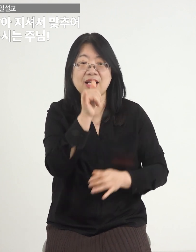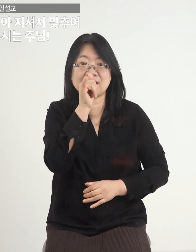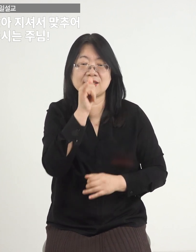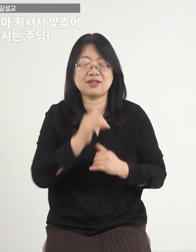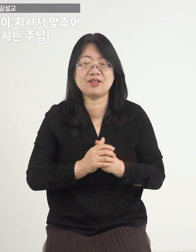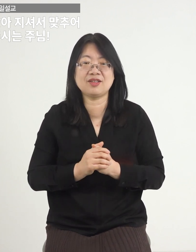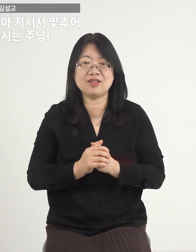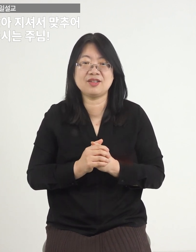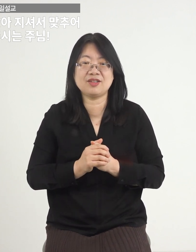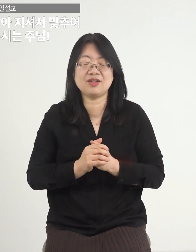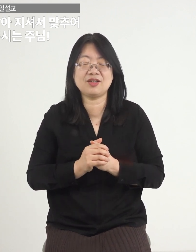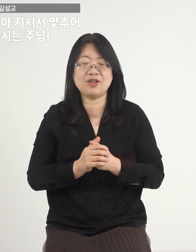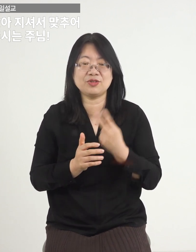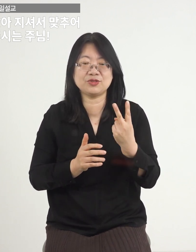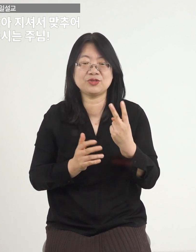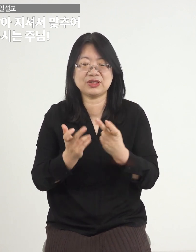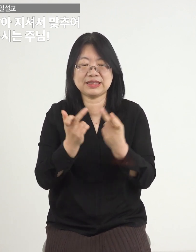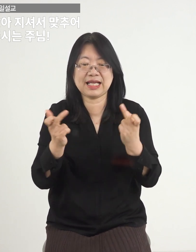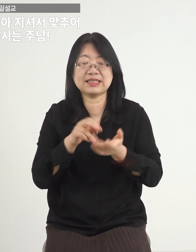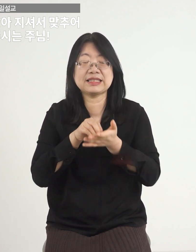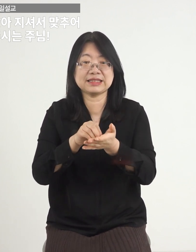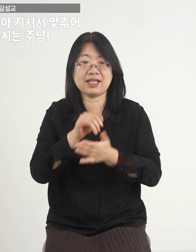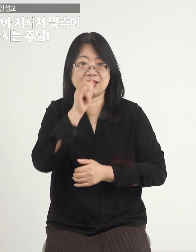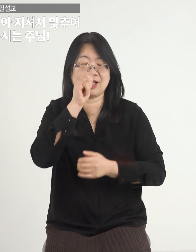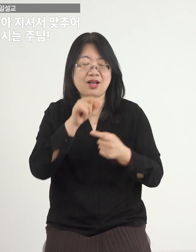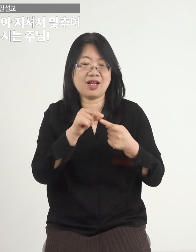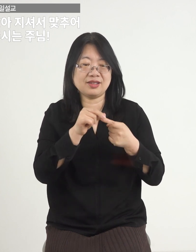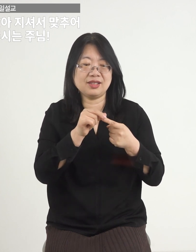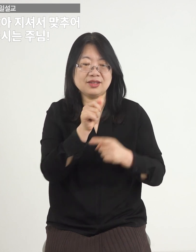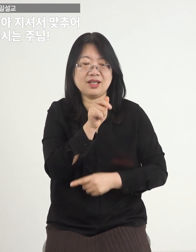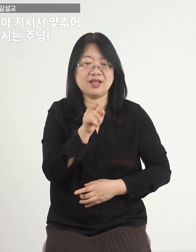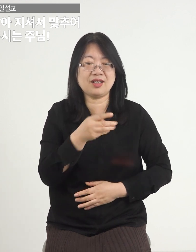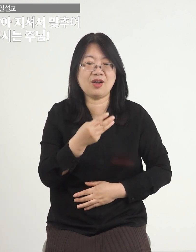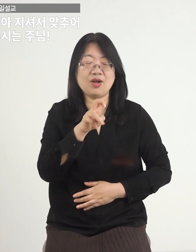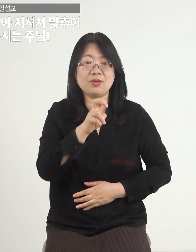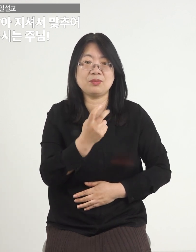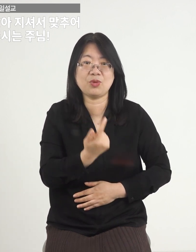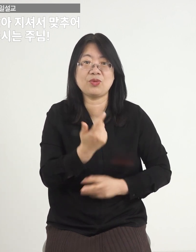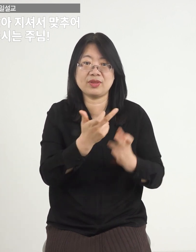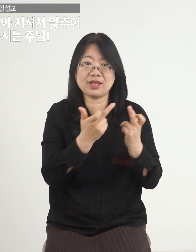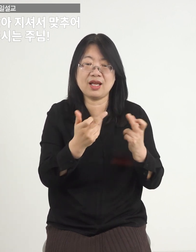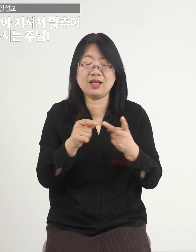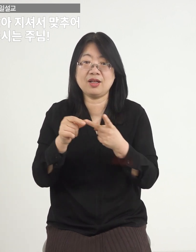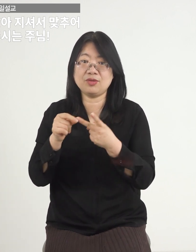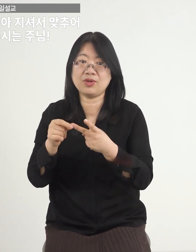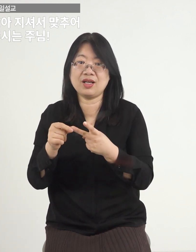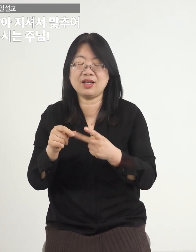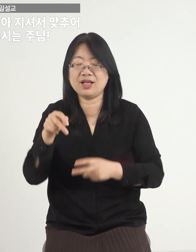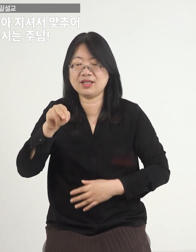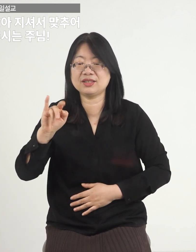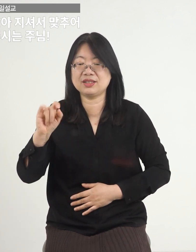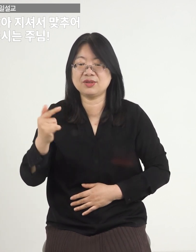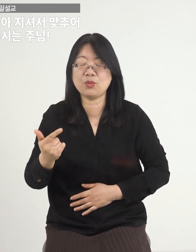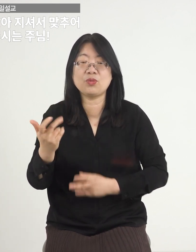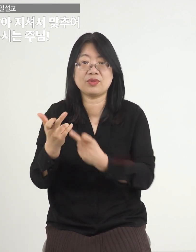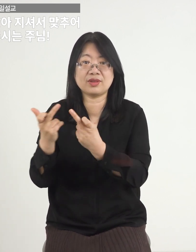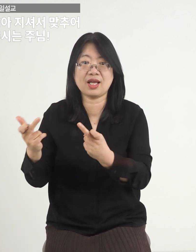있어요. 여기 두 산이 등장을 해요. 하나는 헐몬산이에요. 또 하나는